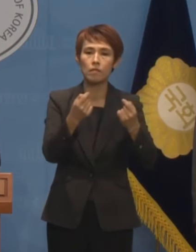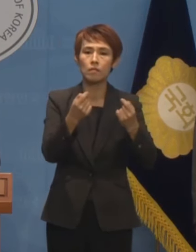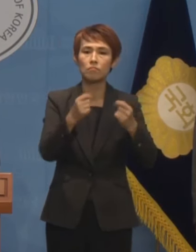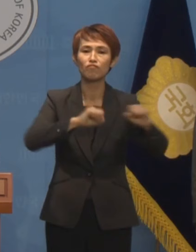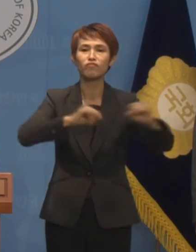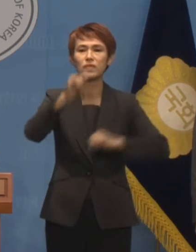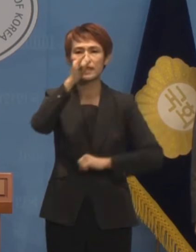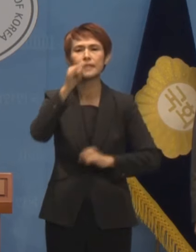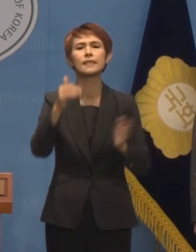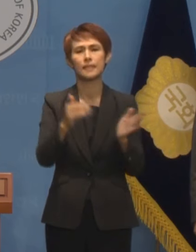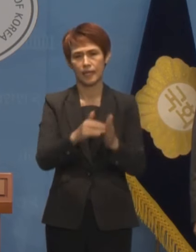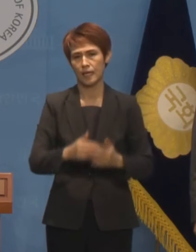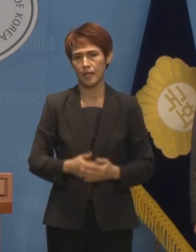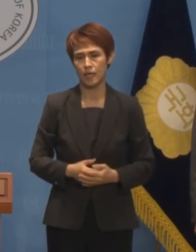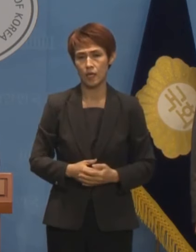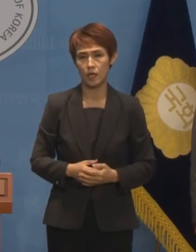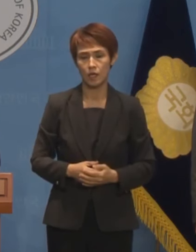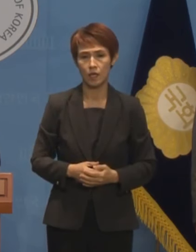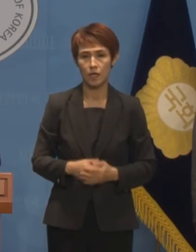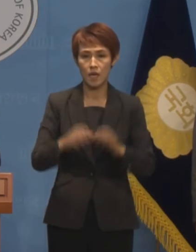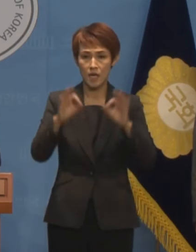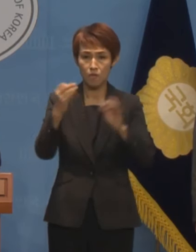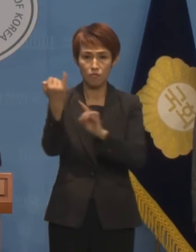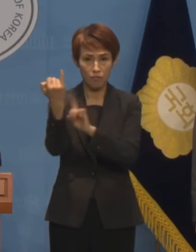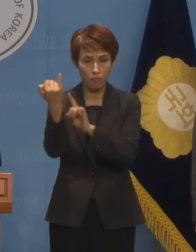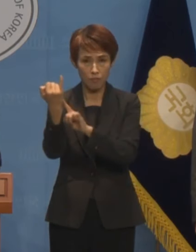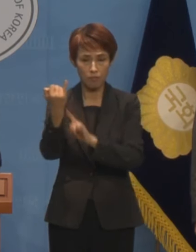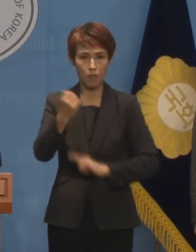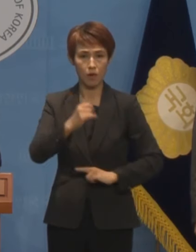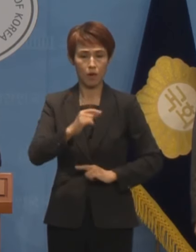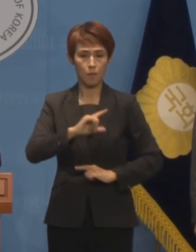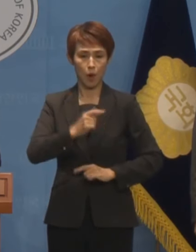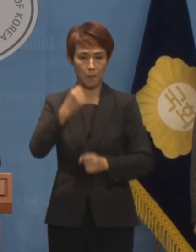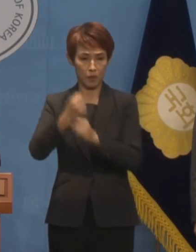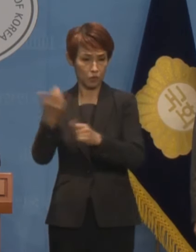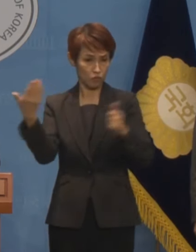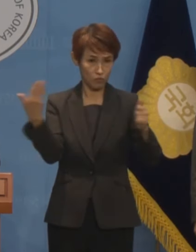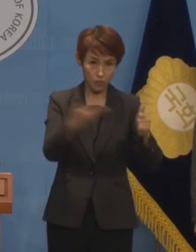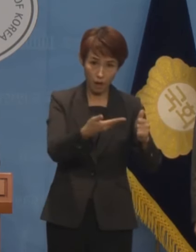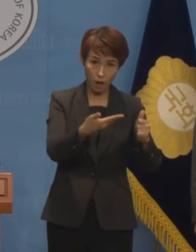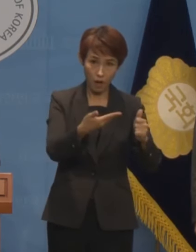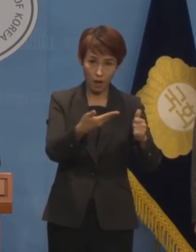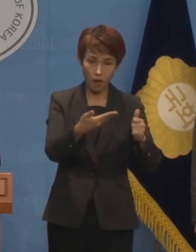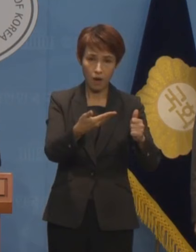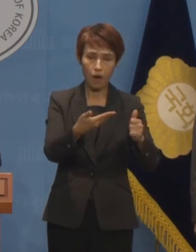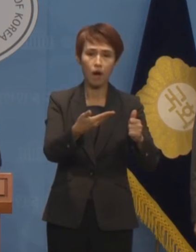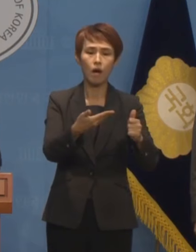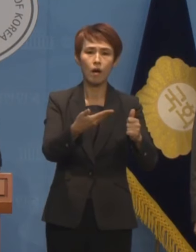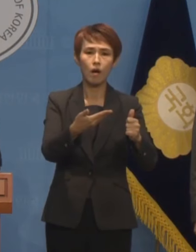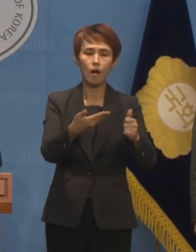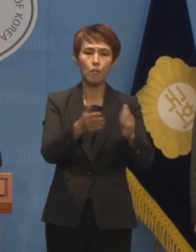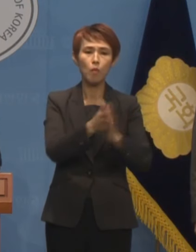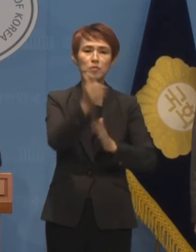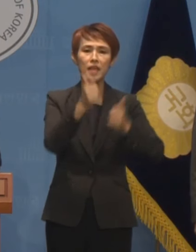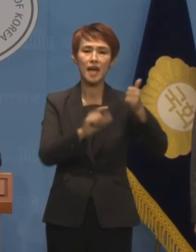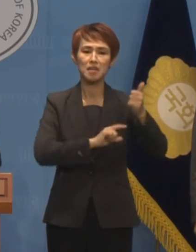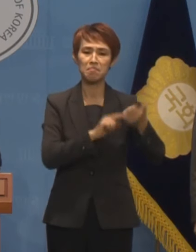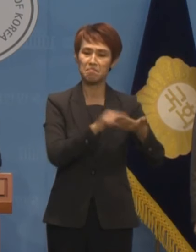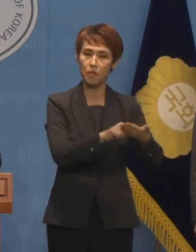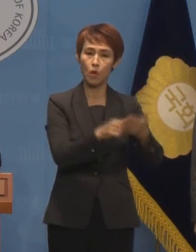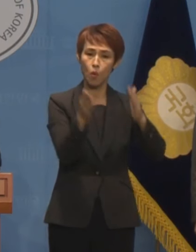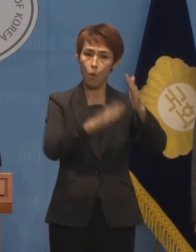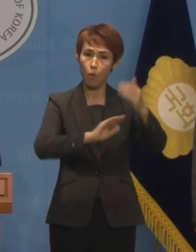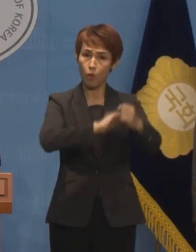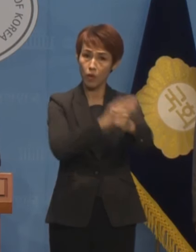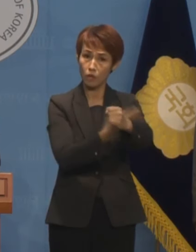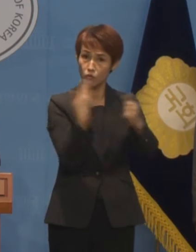김 전 의원 의지로 그 명함을 줬다고 한들 총괄본부장 명함으로 공적 권한이 생기는 것은